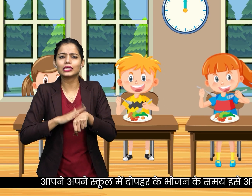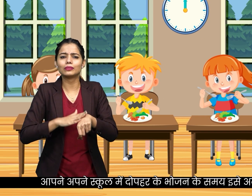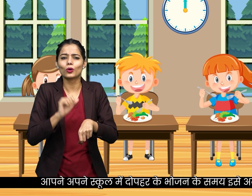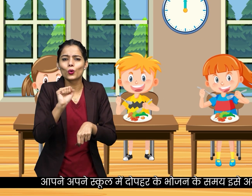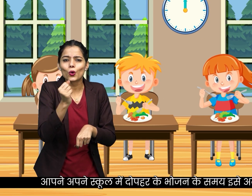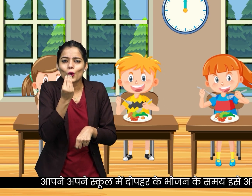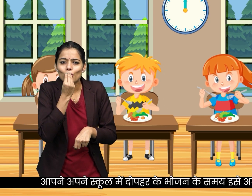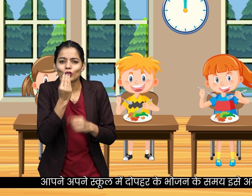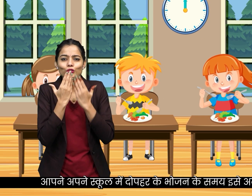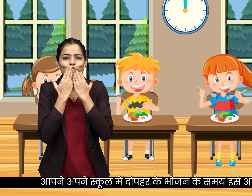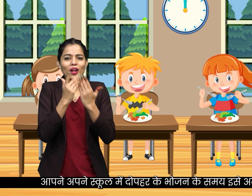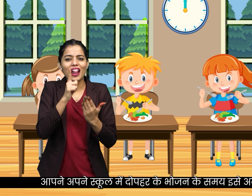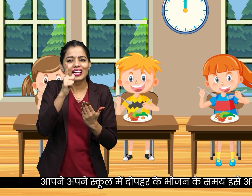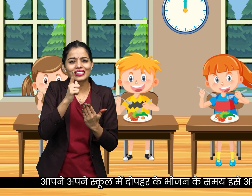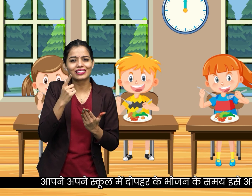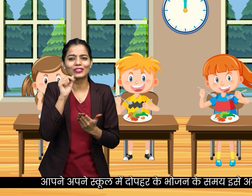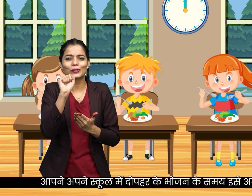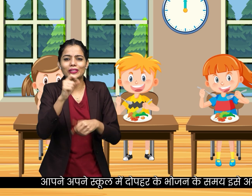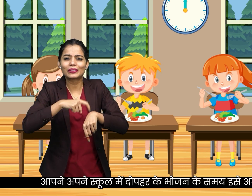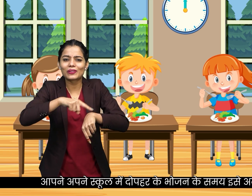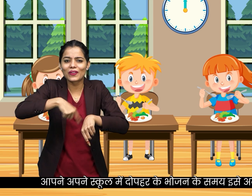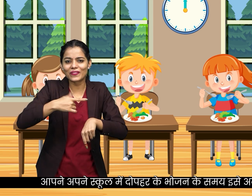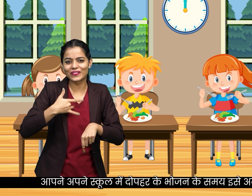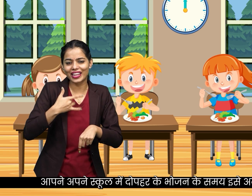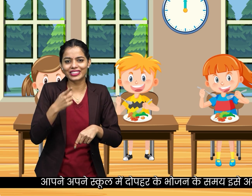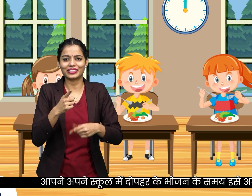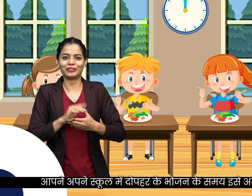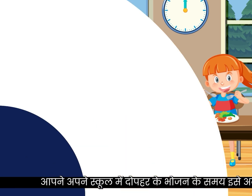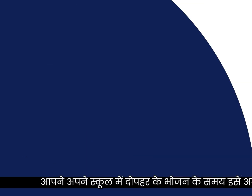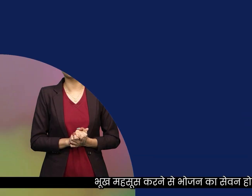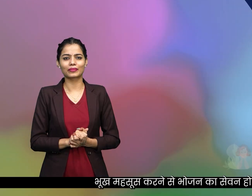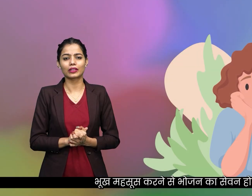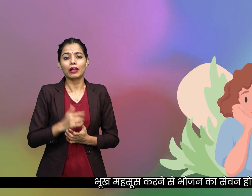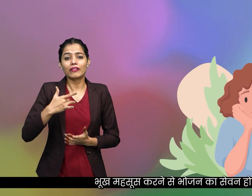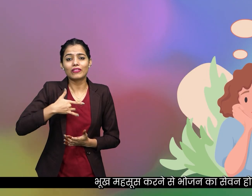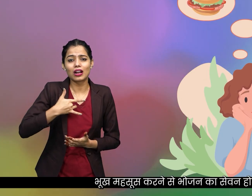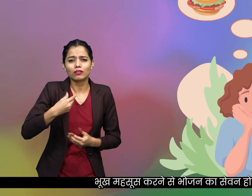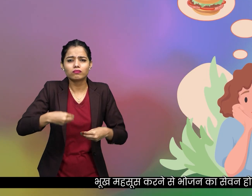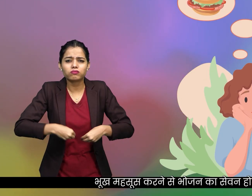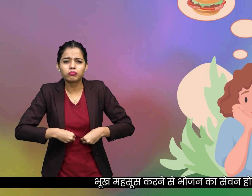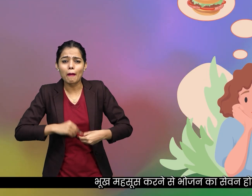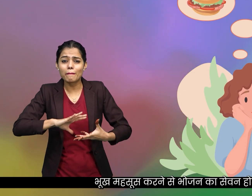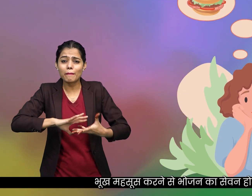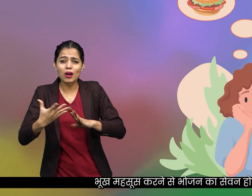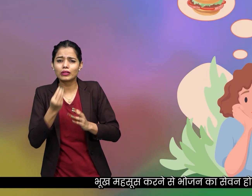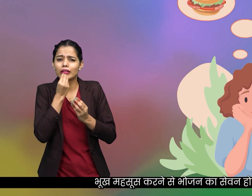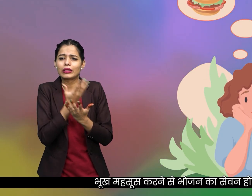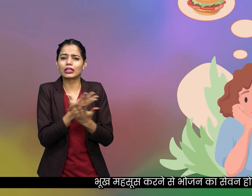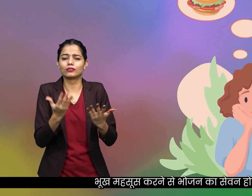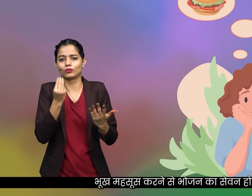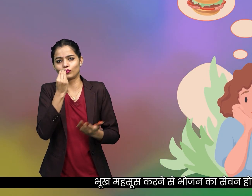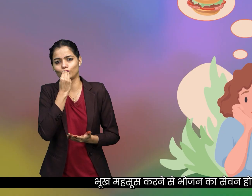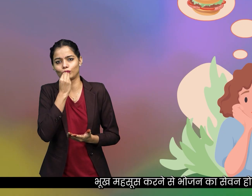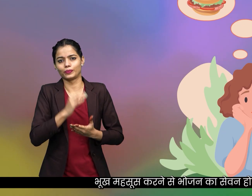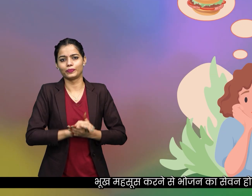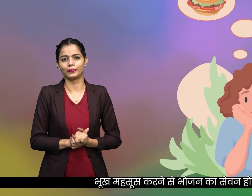में दोपहर के भोजन के समय इसे अनुभव करा होगा। भूख महसूस करने से भोजन का